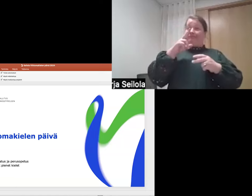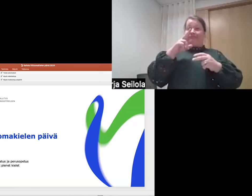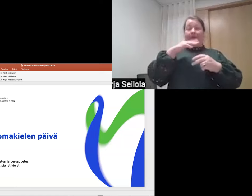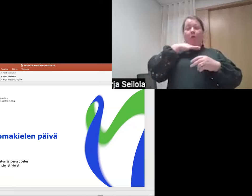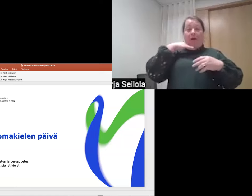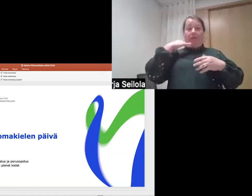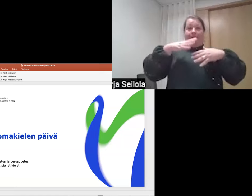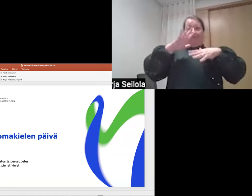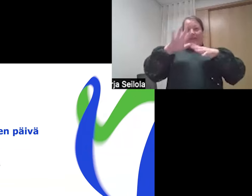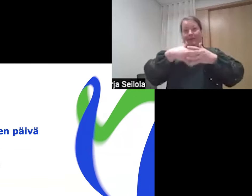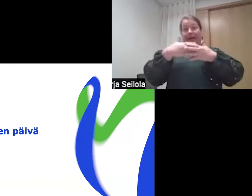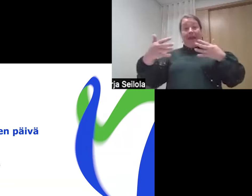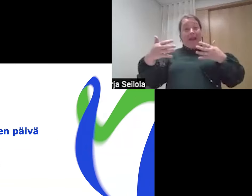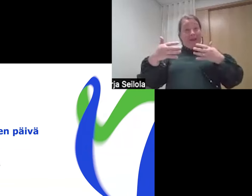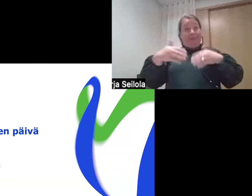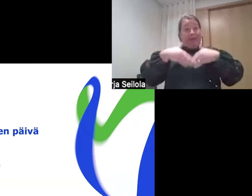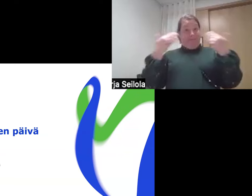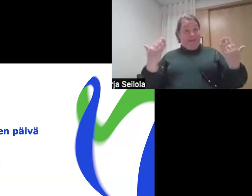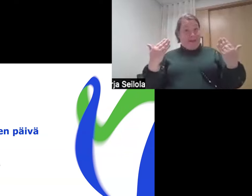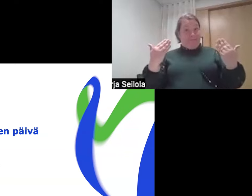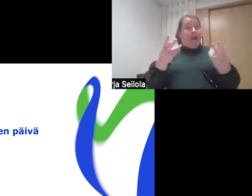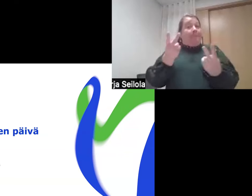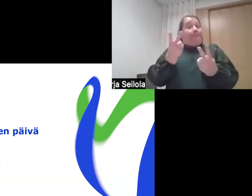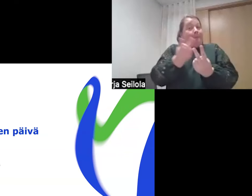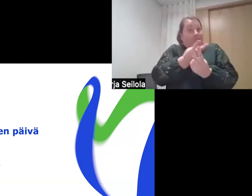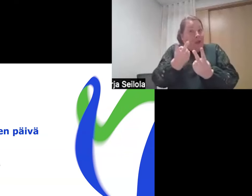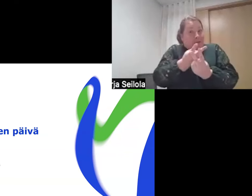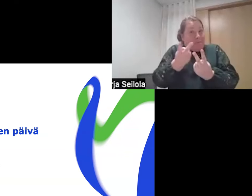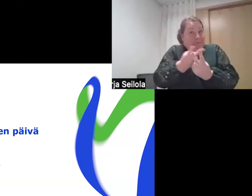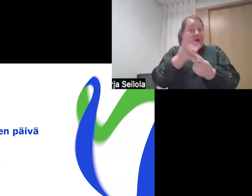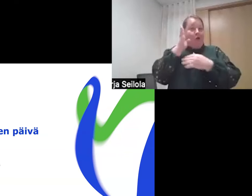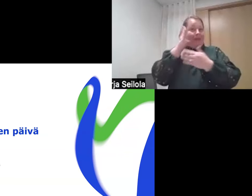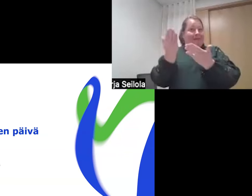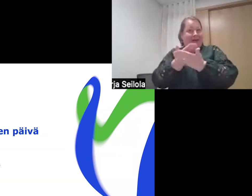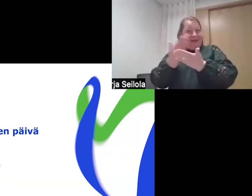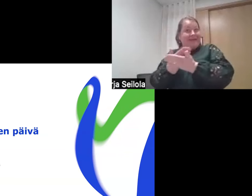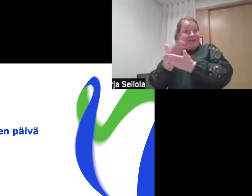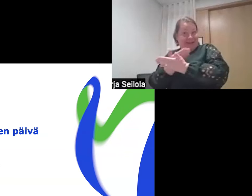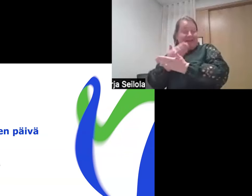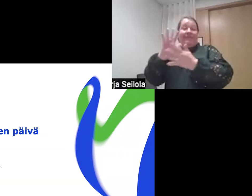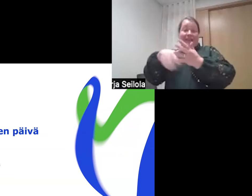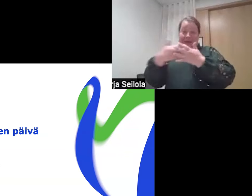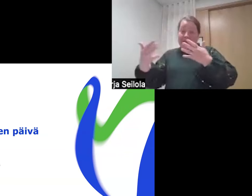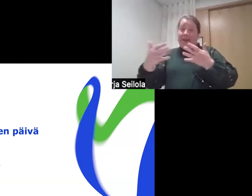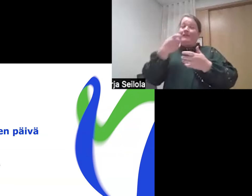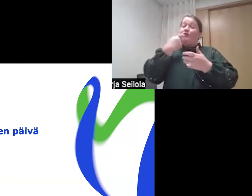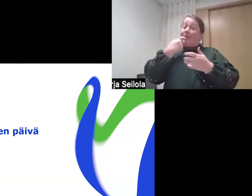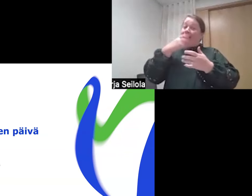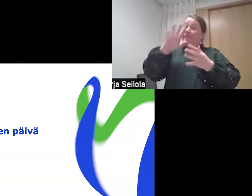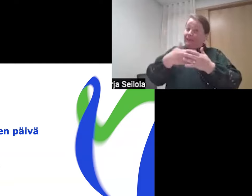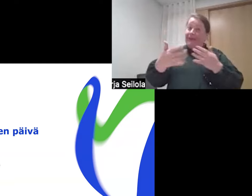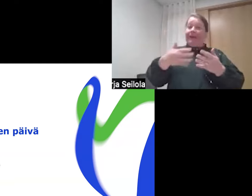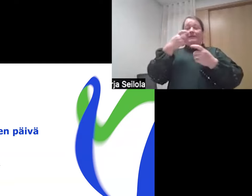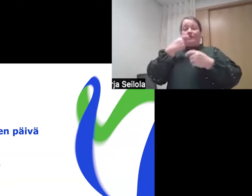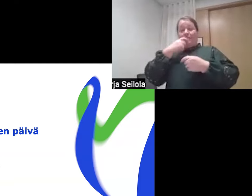toivottaa teidät opetushallituksen puolesta tervetulleeksi myös tähän seminaariin ja toivotan teille hyvää